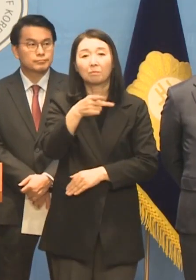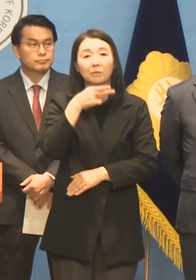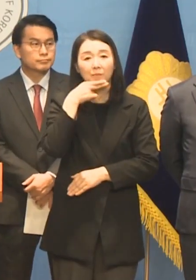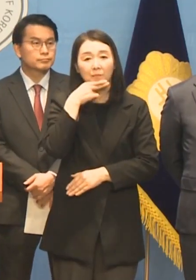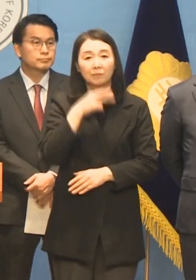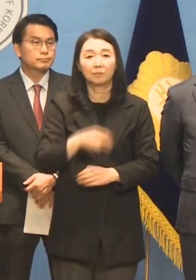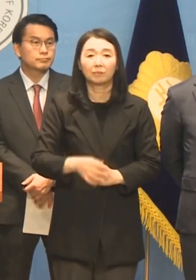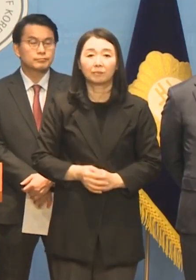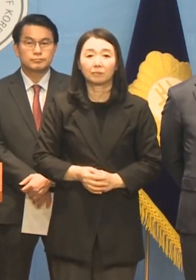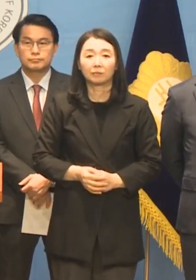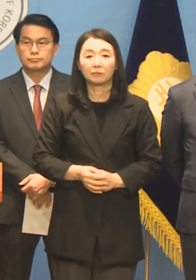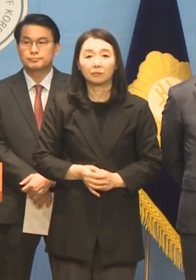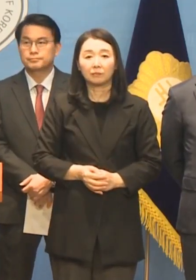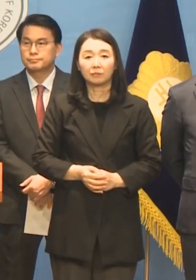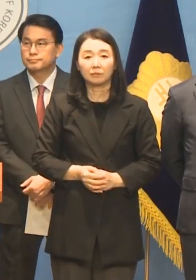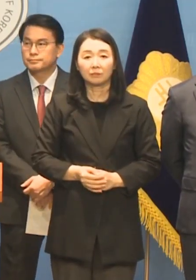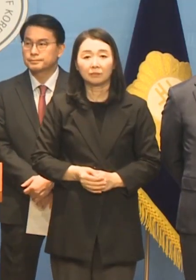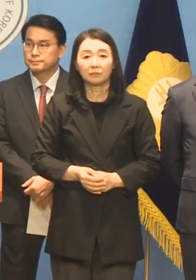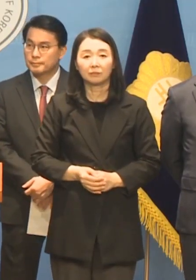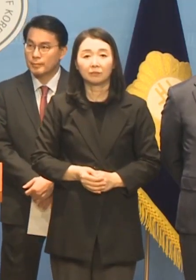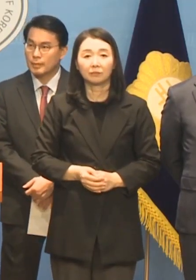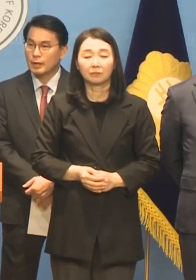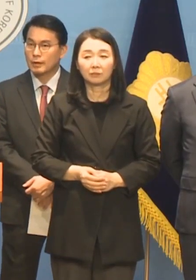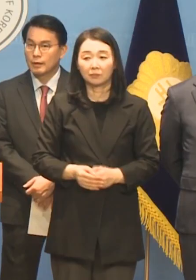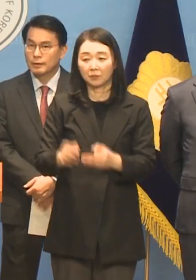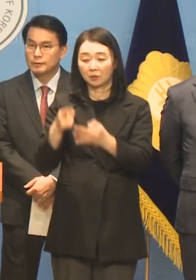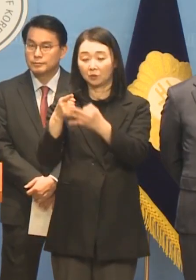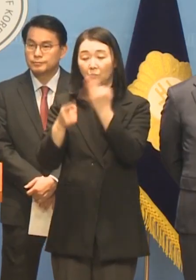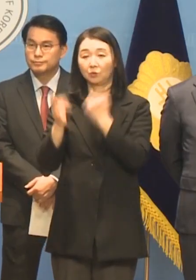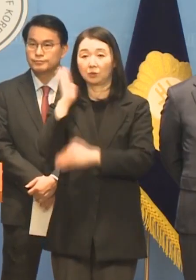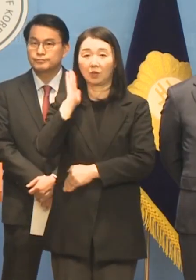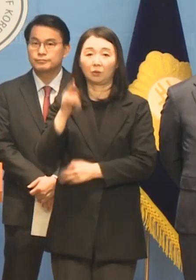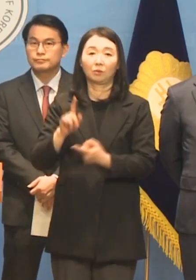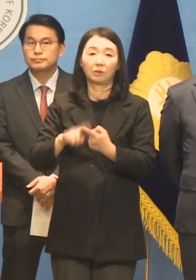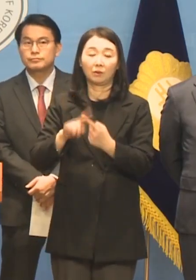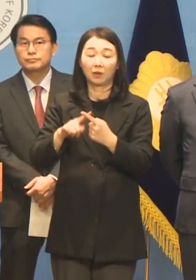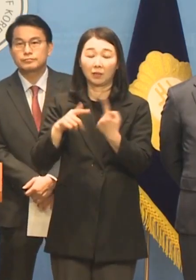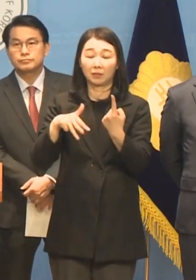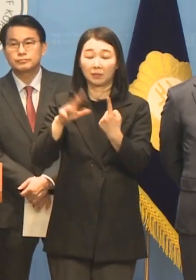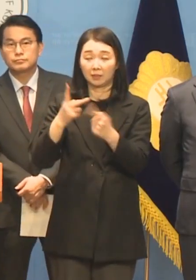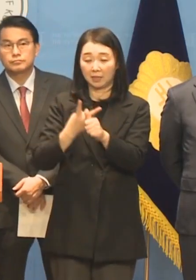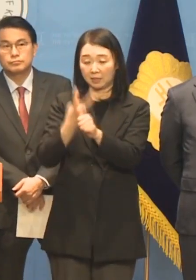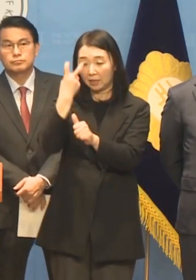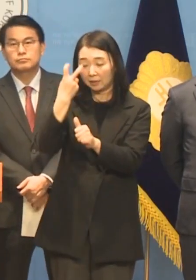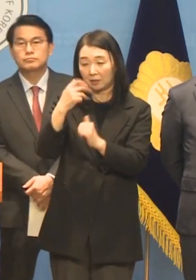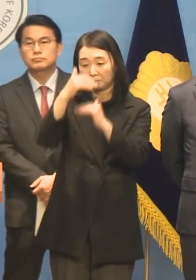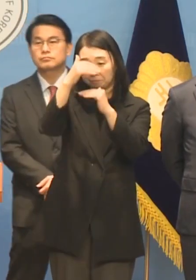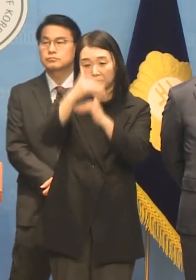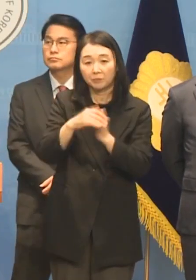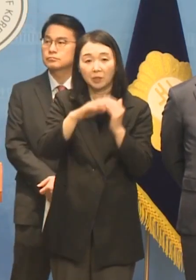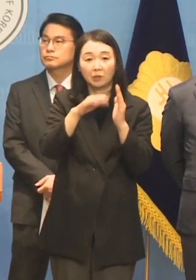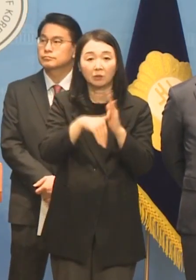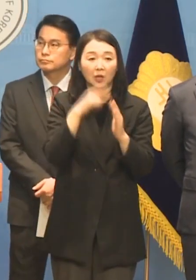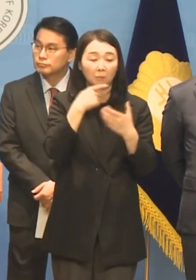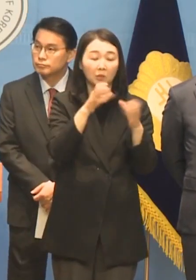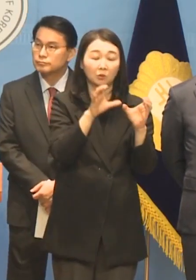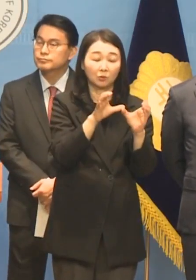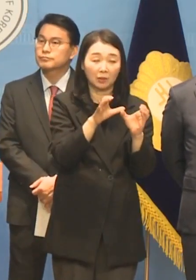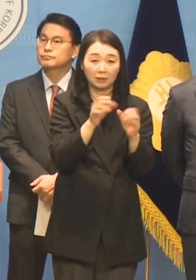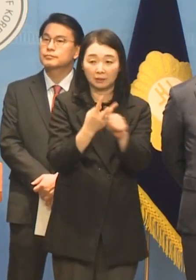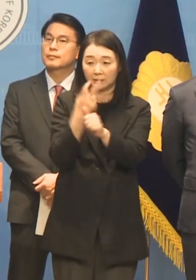없습니다. 심지어 윤석열 대통령에 대한 1차 탄핵안에서 민주당은 탄핵